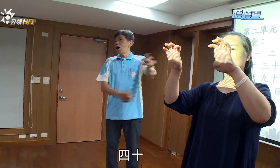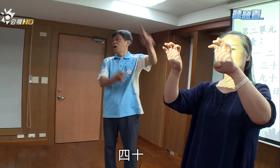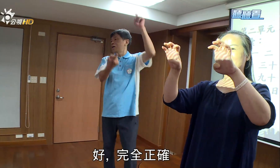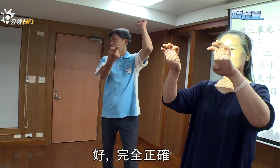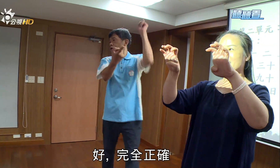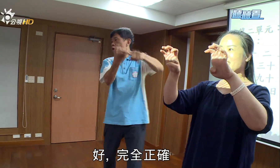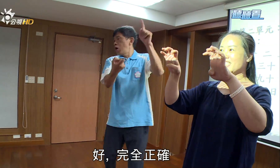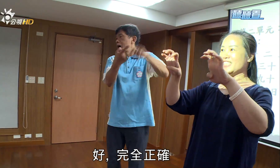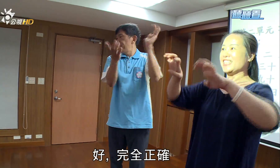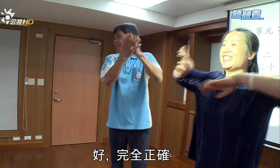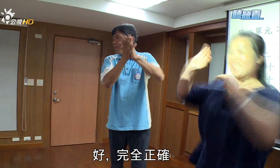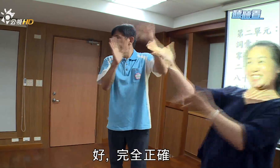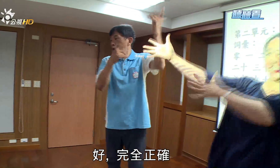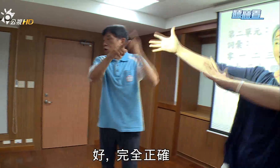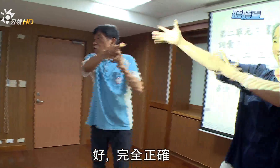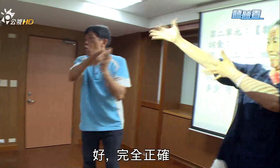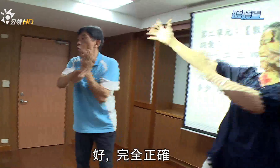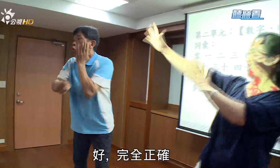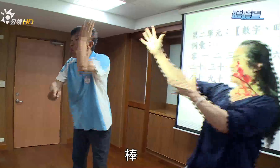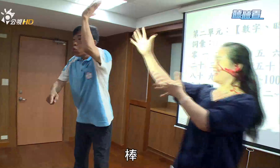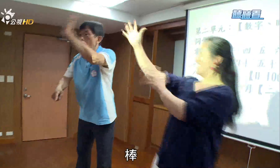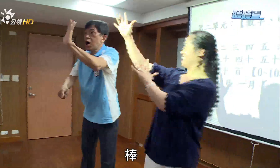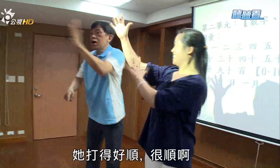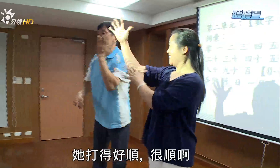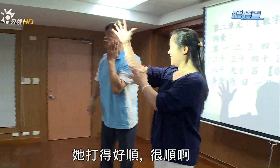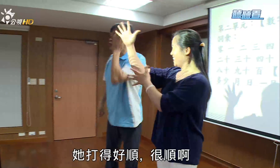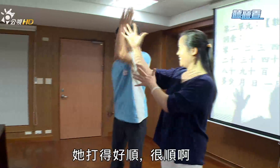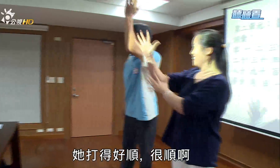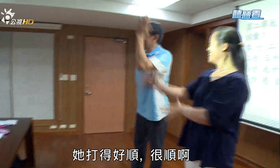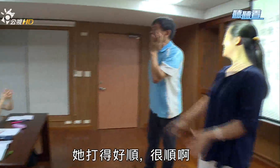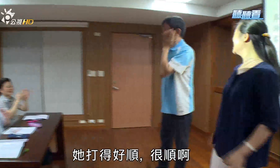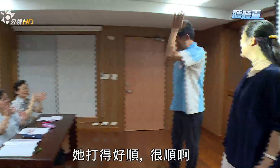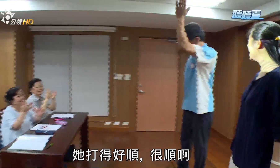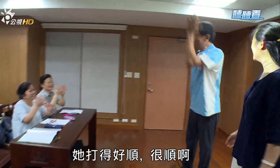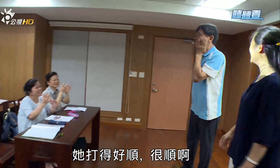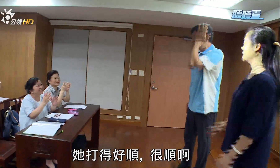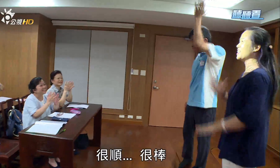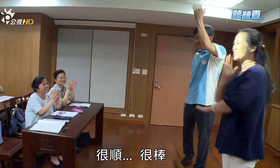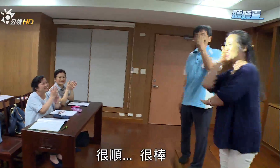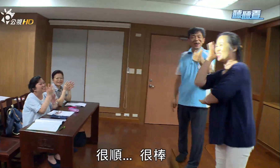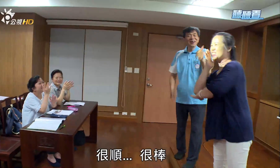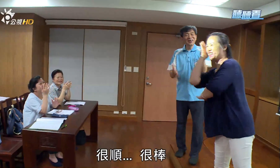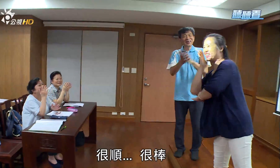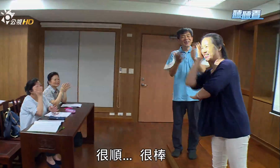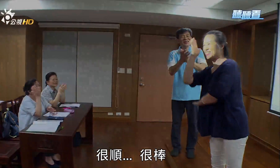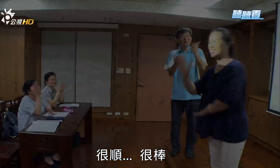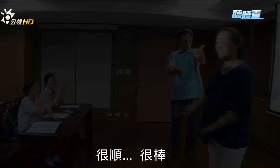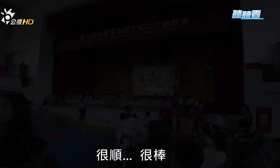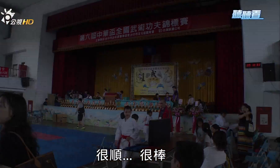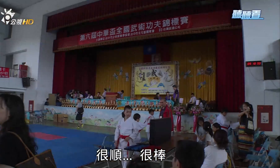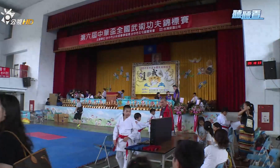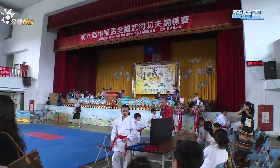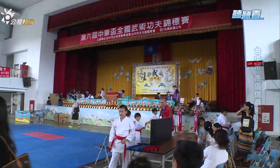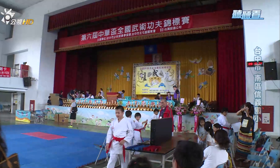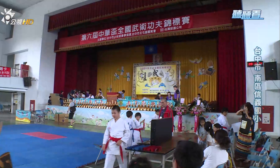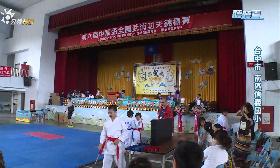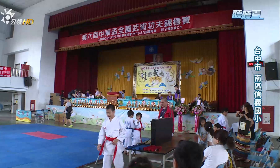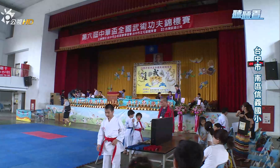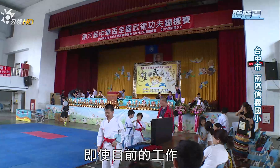39，40， 好，完全正确。哎呀，棒！他打得好顺啊，很顺啊，哎，很顺，哎，很棒。即使